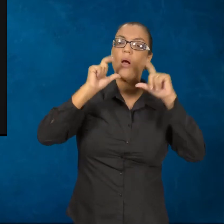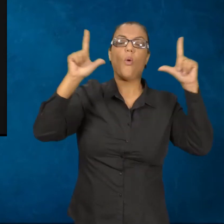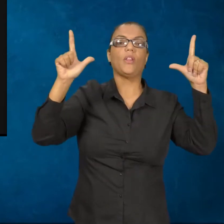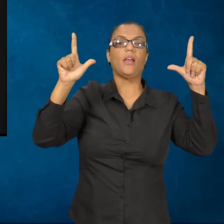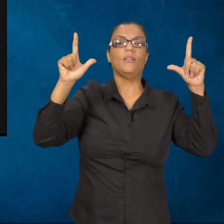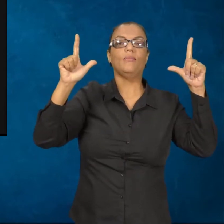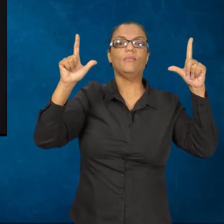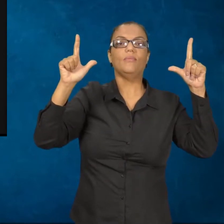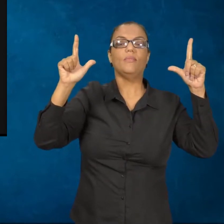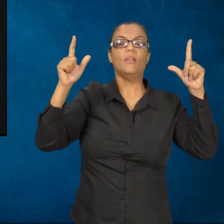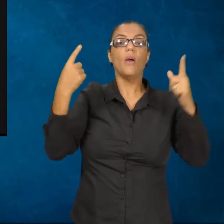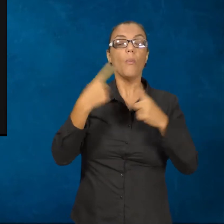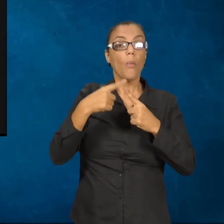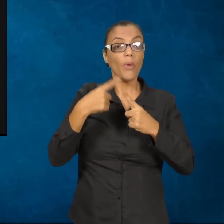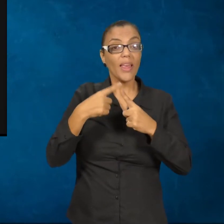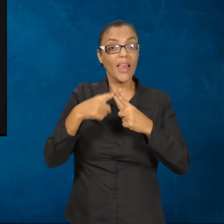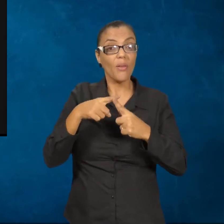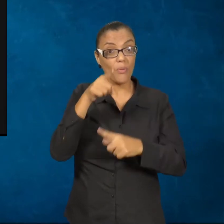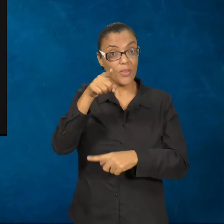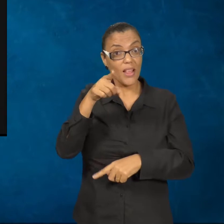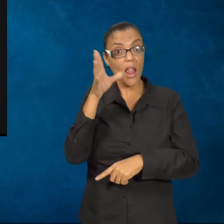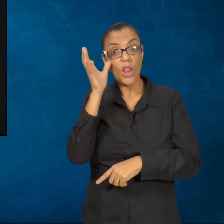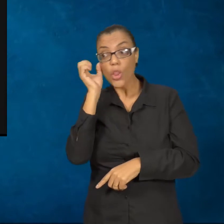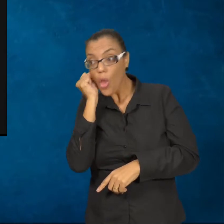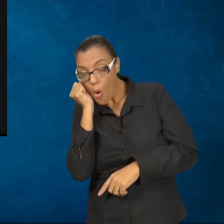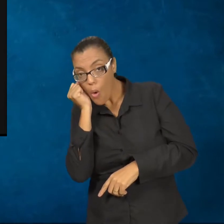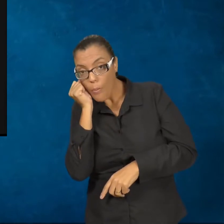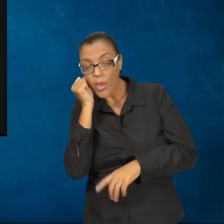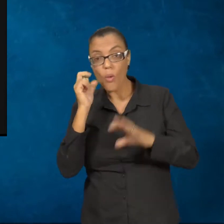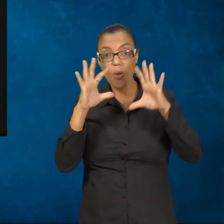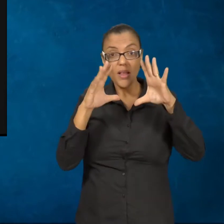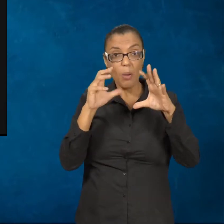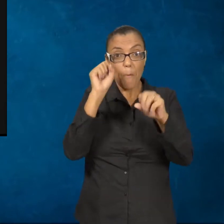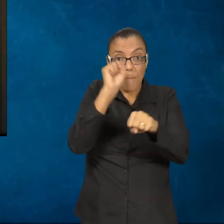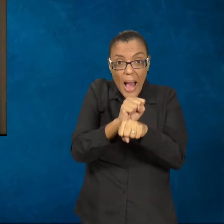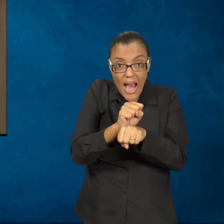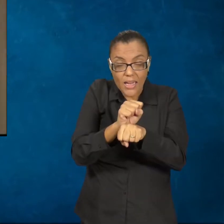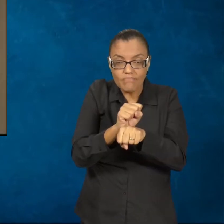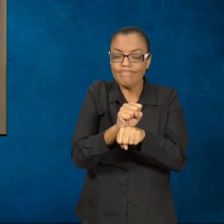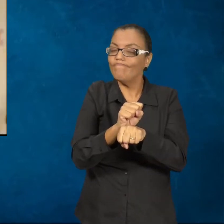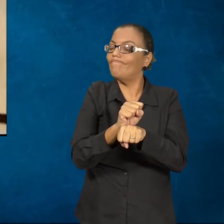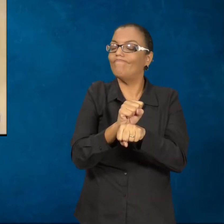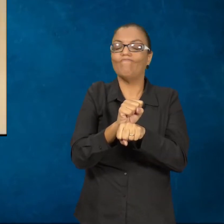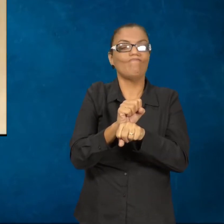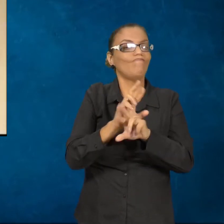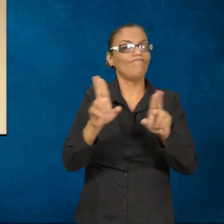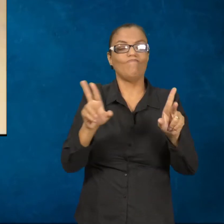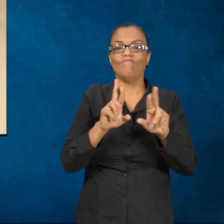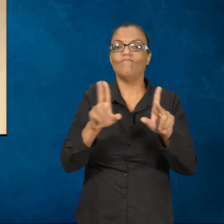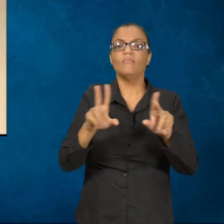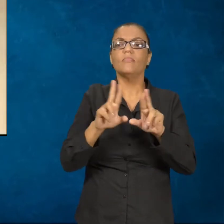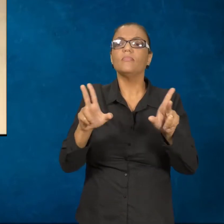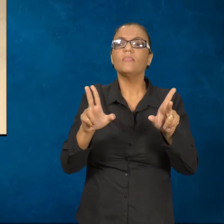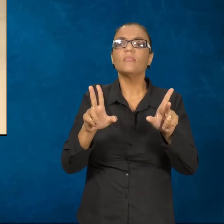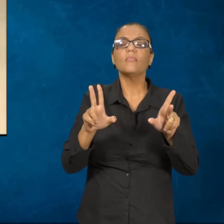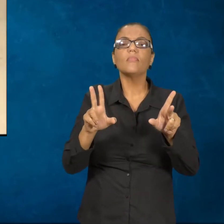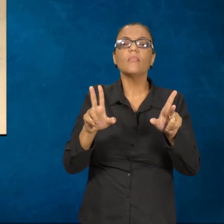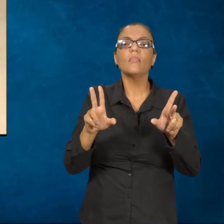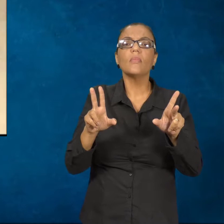muita atividade cerebral, viu? Agora, o que está acontecendo aqui? Parou o